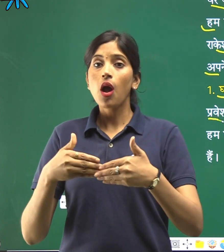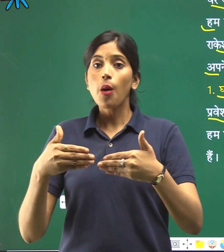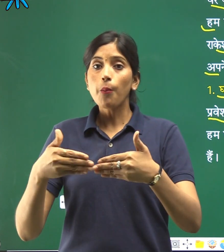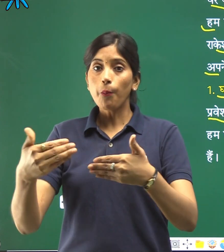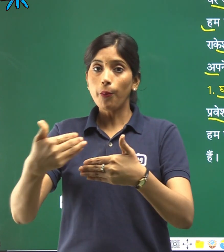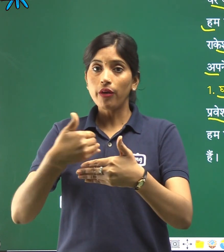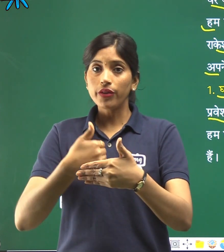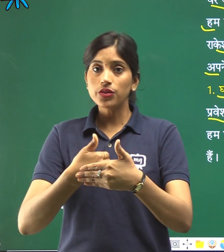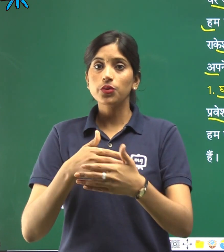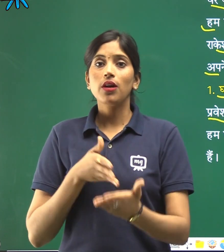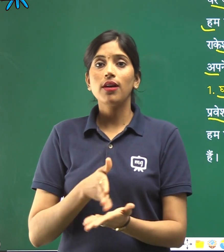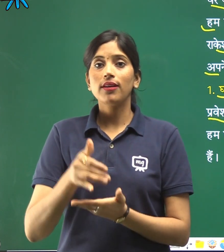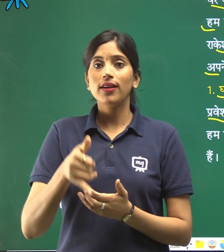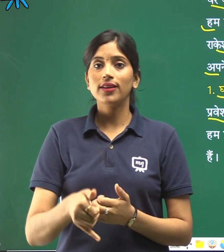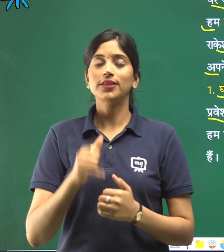प्रवेश द्वार है।